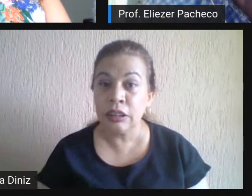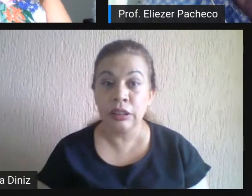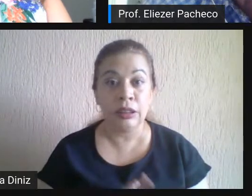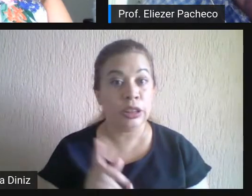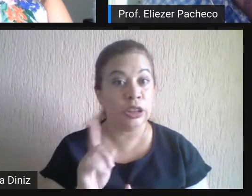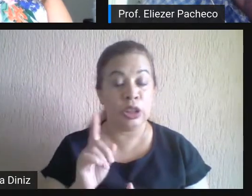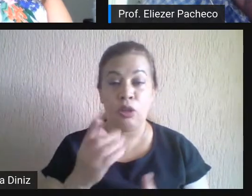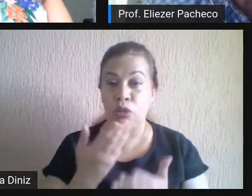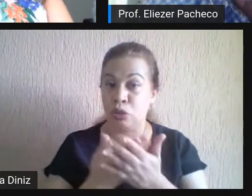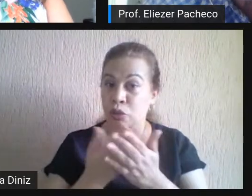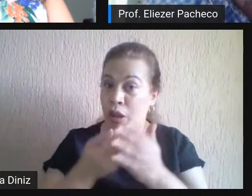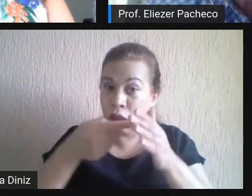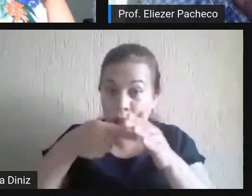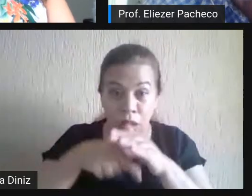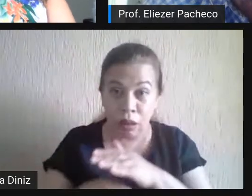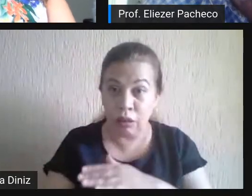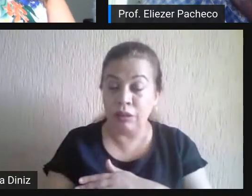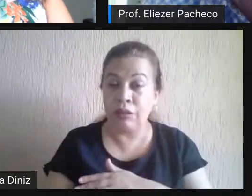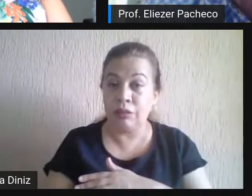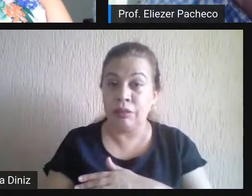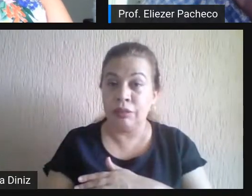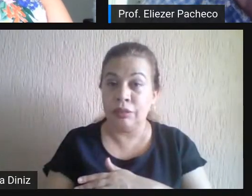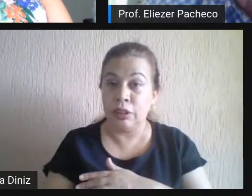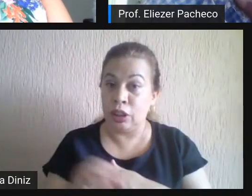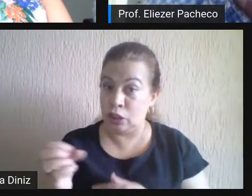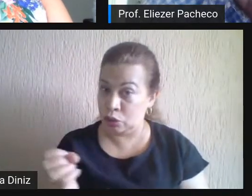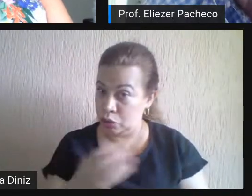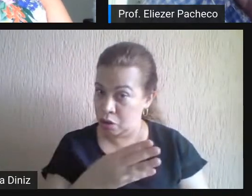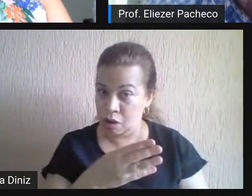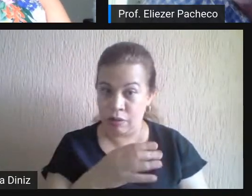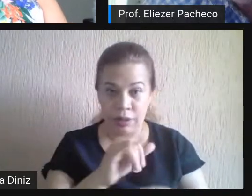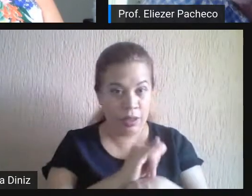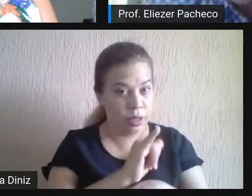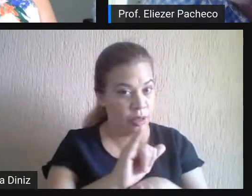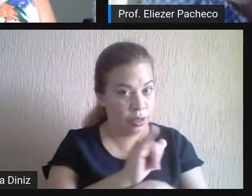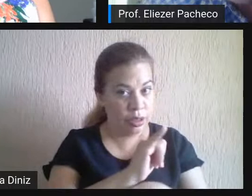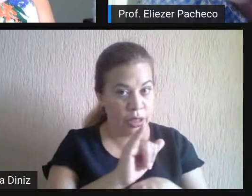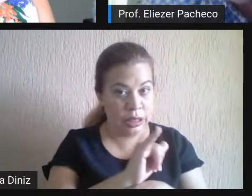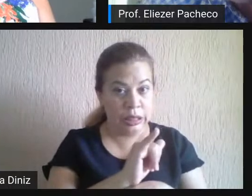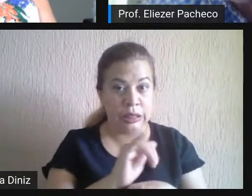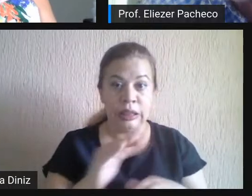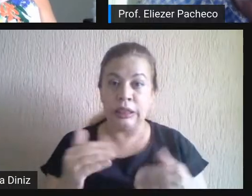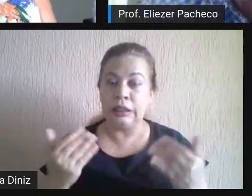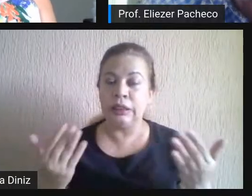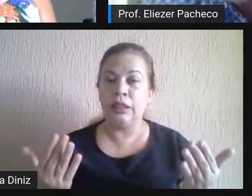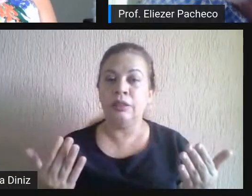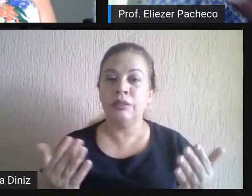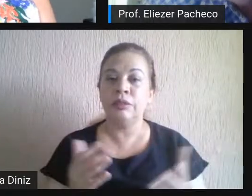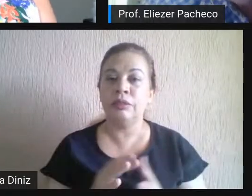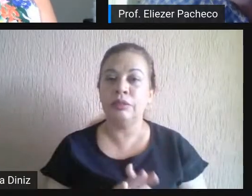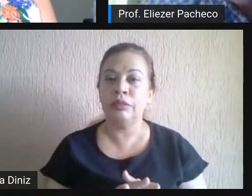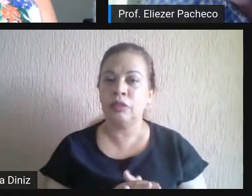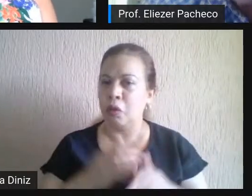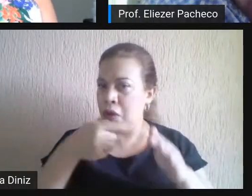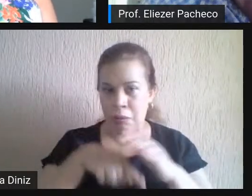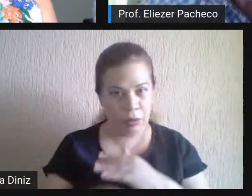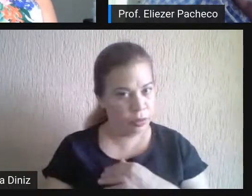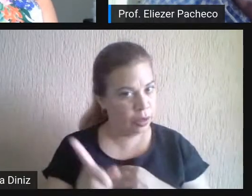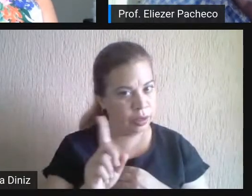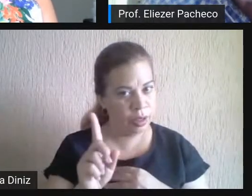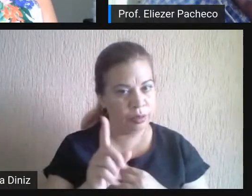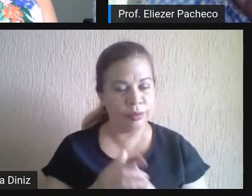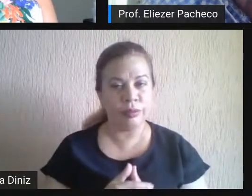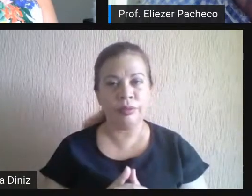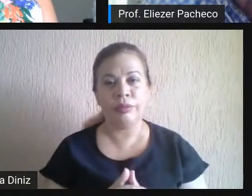necessária as novas diretrizes, tá? Portanto, não vou também me aprofundar. Eu não